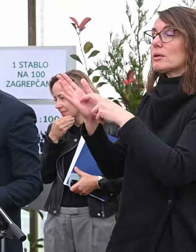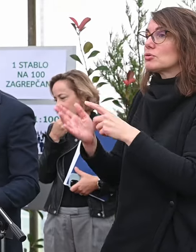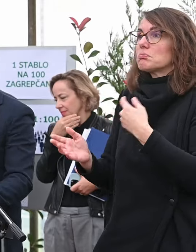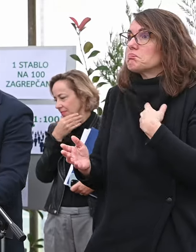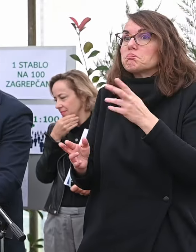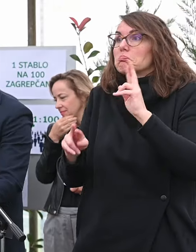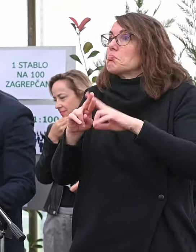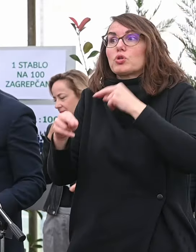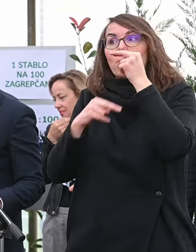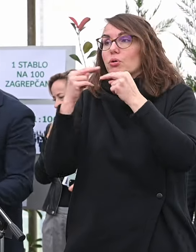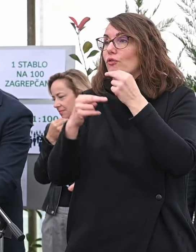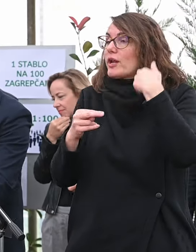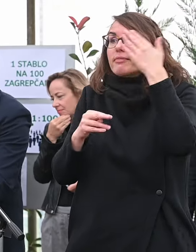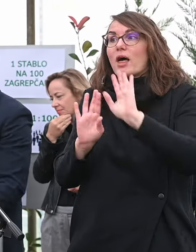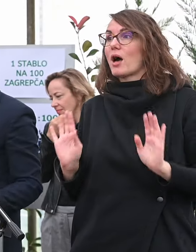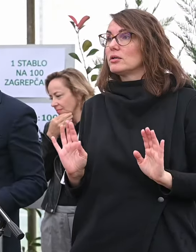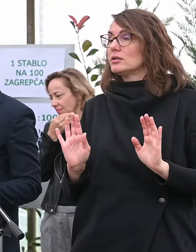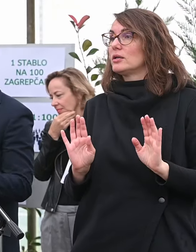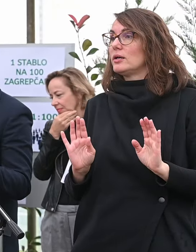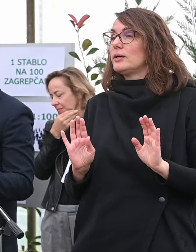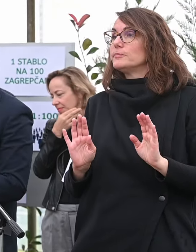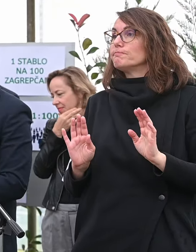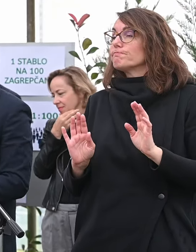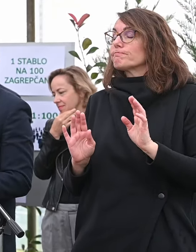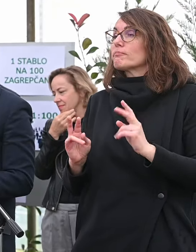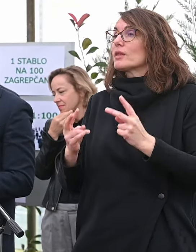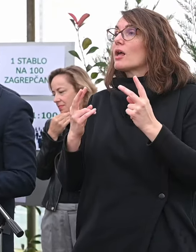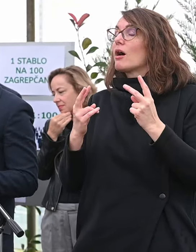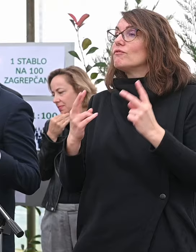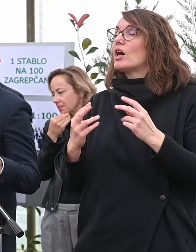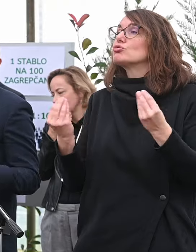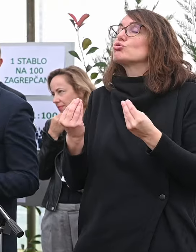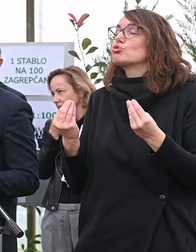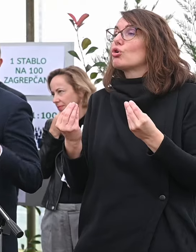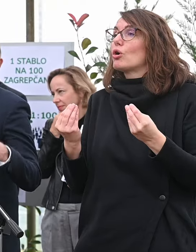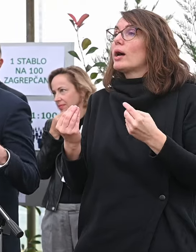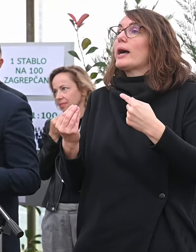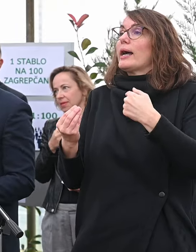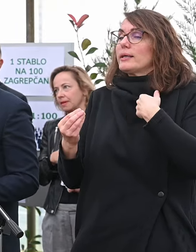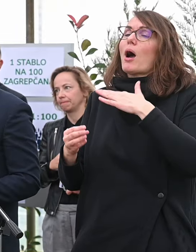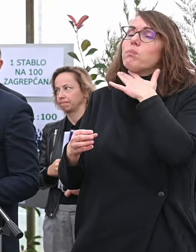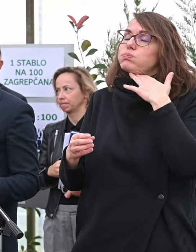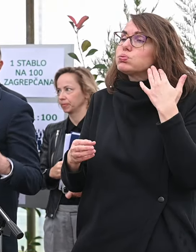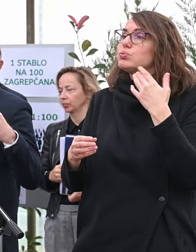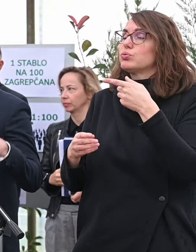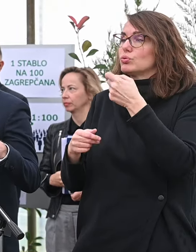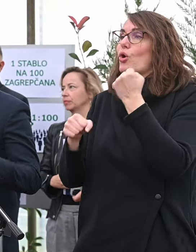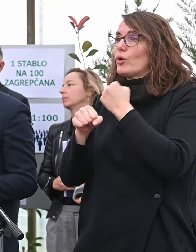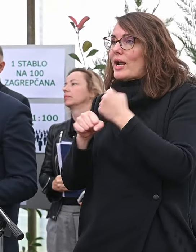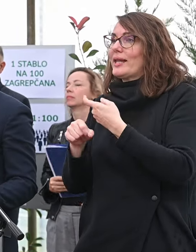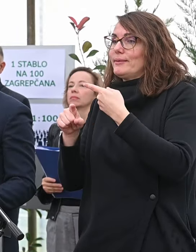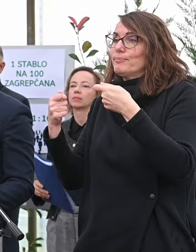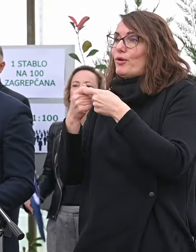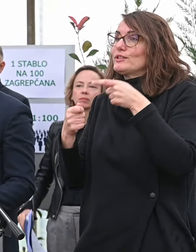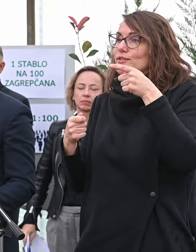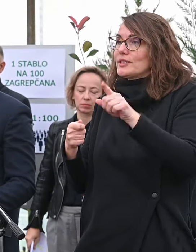Ne, provjerit ćemo to što ste sada rekli, ali ono što je ključno, bih rekao na čemu jako puno radimo i to je isto jedna radna grupa